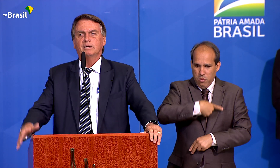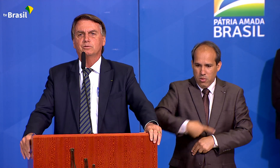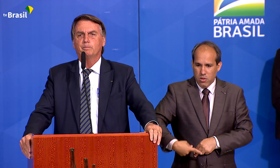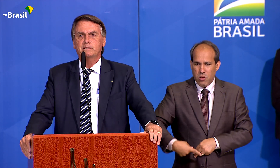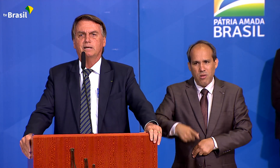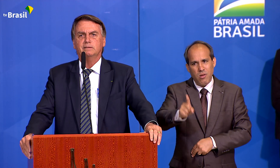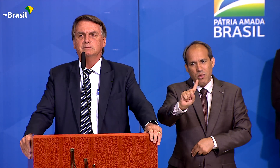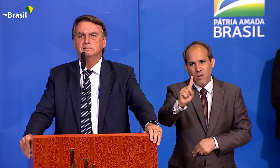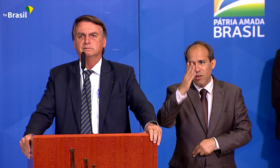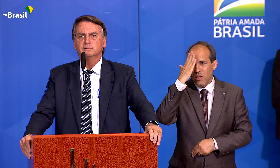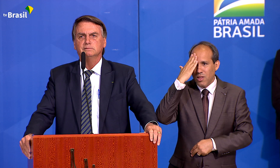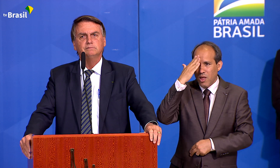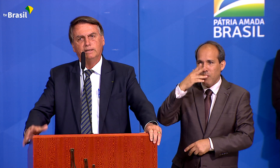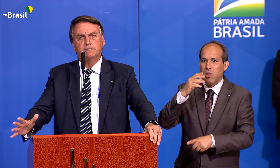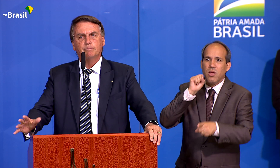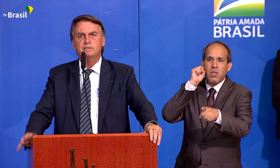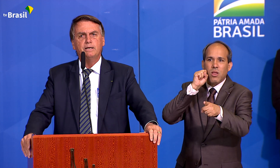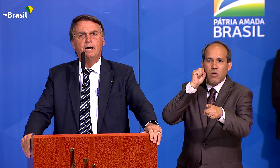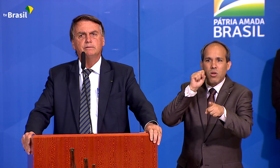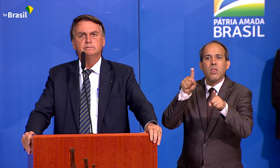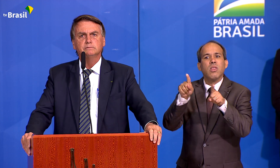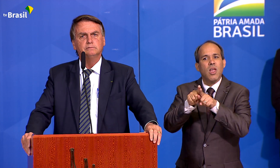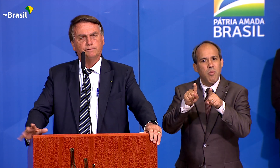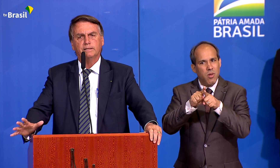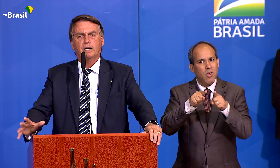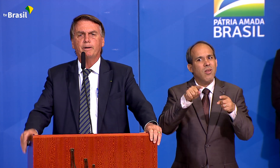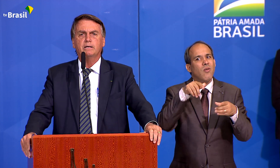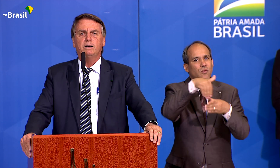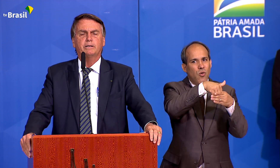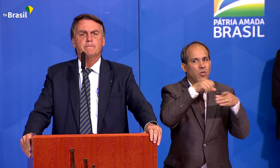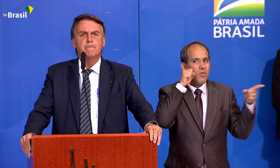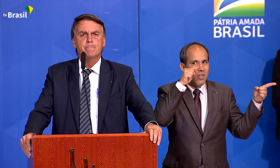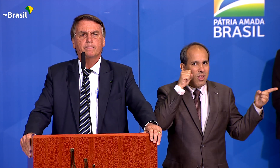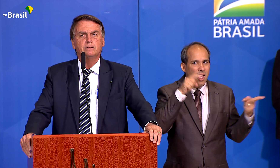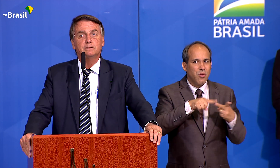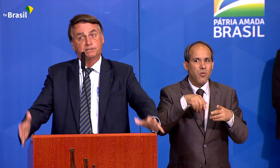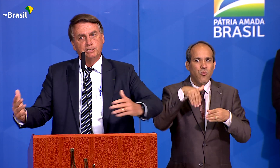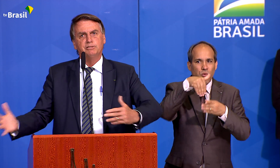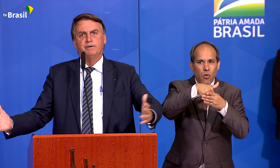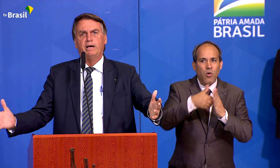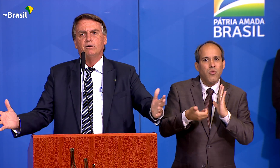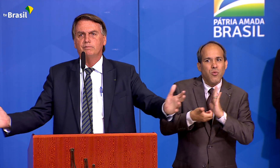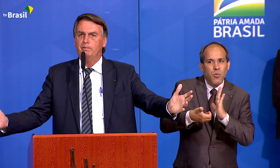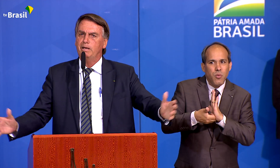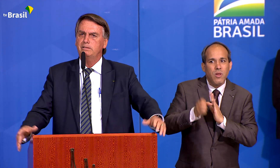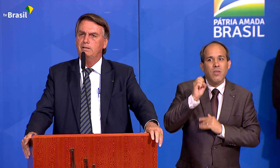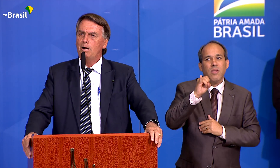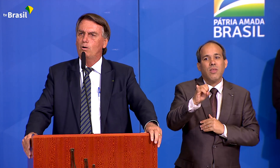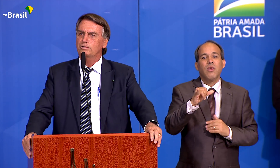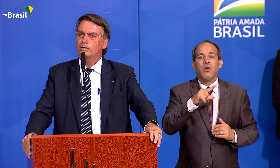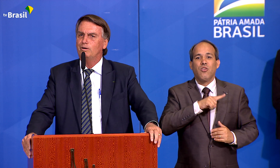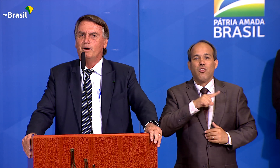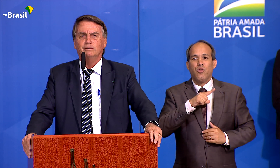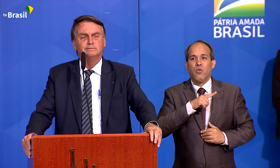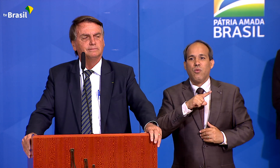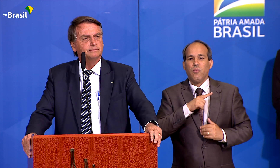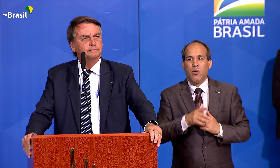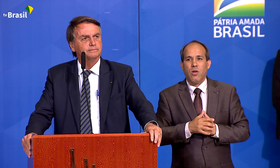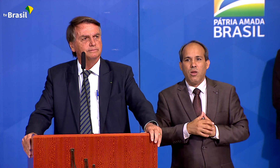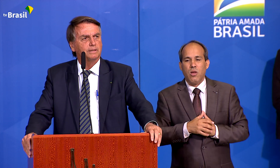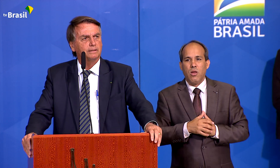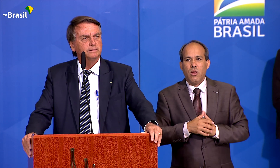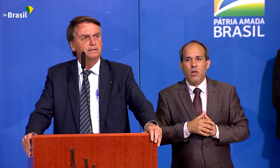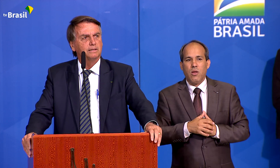prezado Senador passagem vai entrar para o Senado vai entrar lá para câmera se tiver obviamente algo de